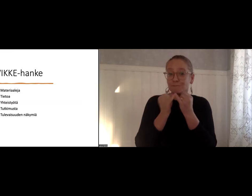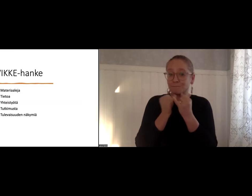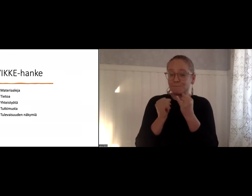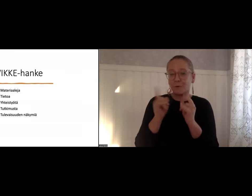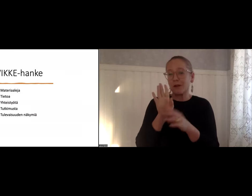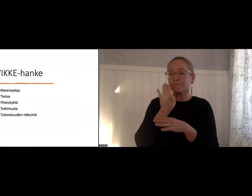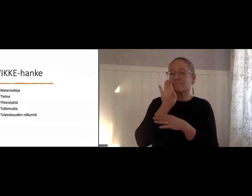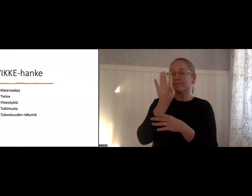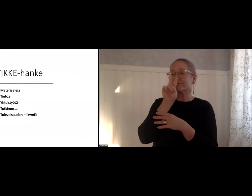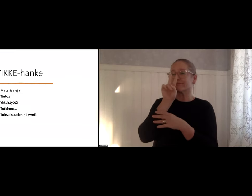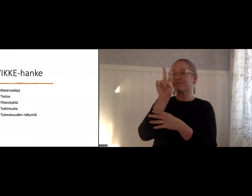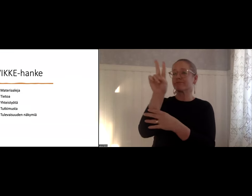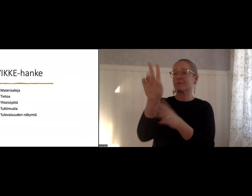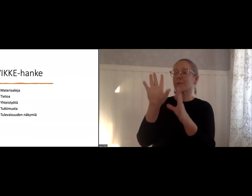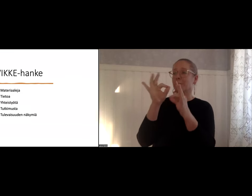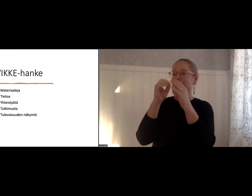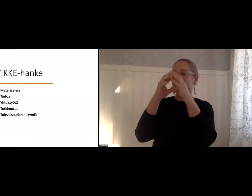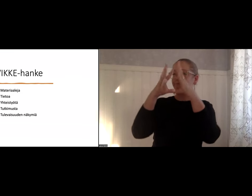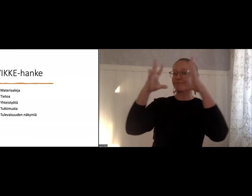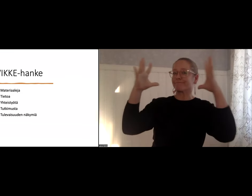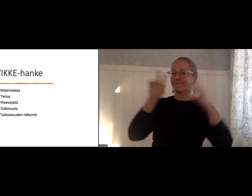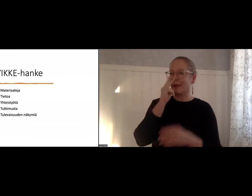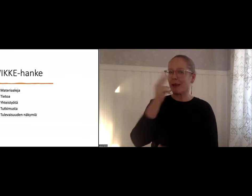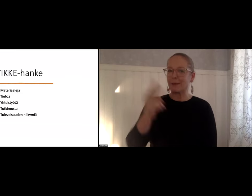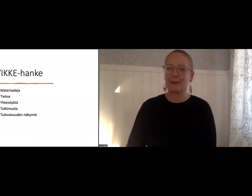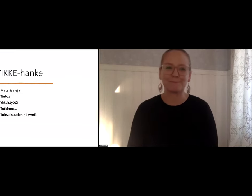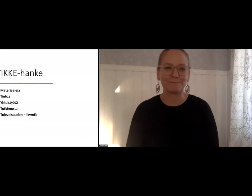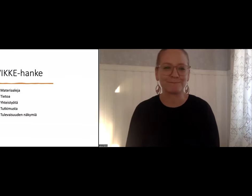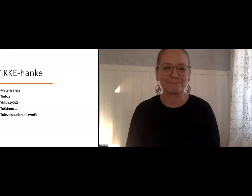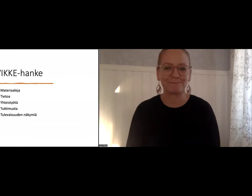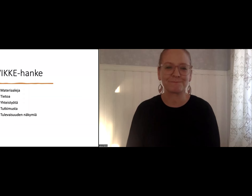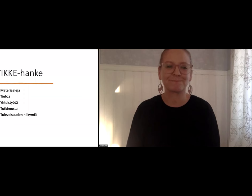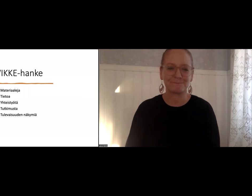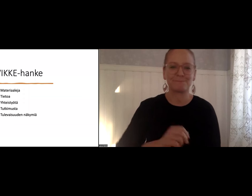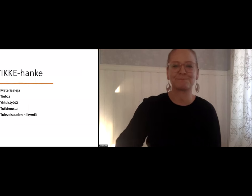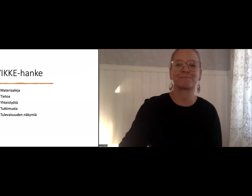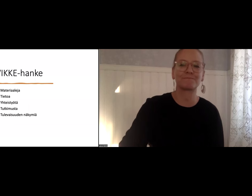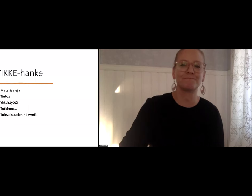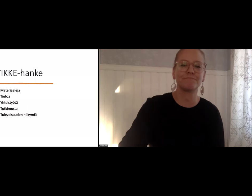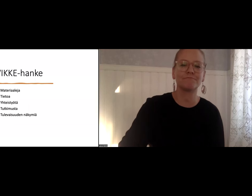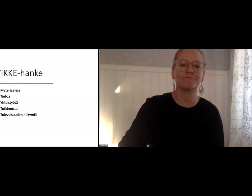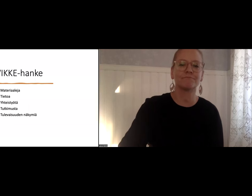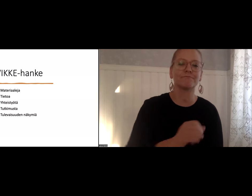omaksumisesta. Ja ihan lopuksi katsotaan sitten myös tulevaisuuteen.